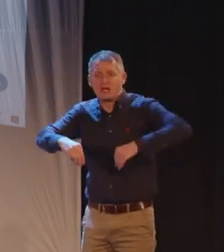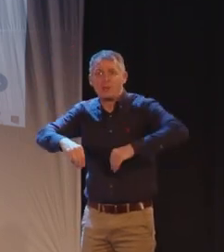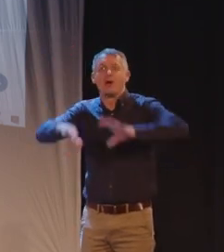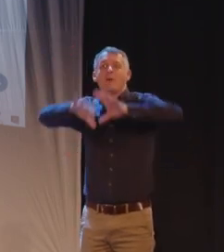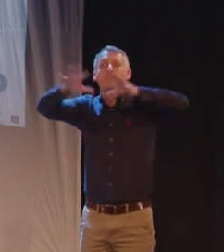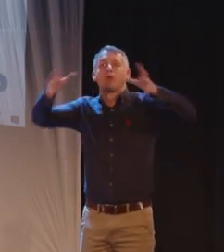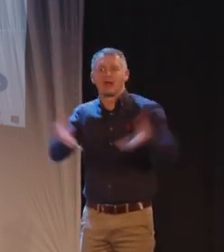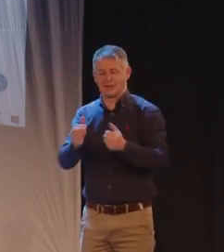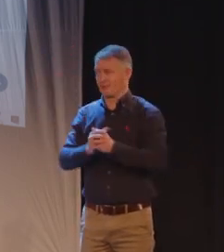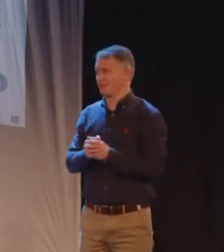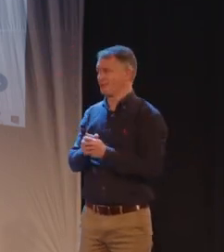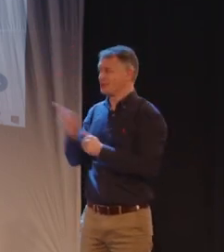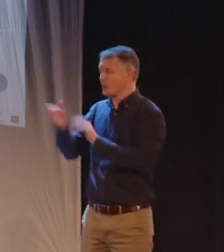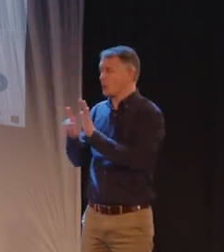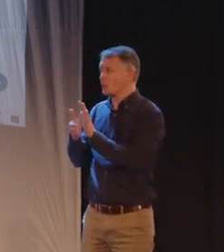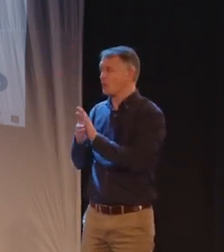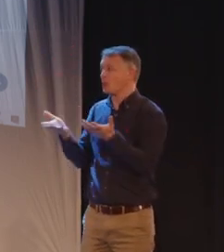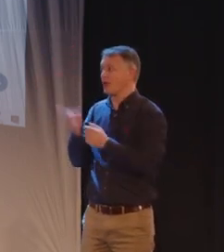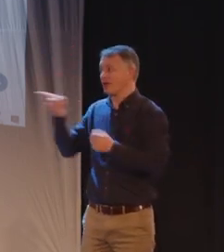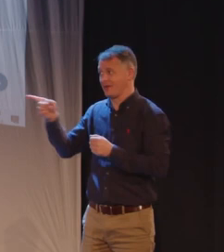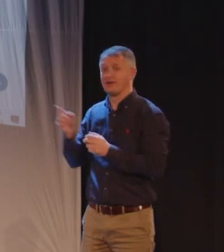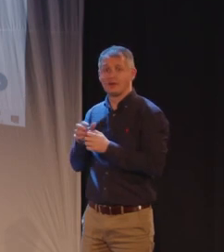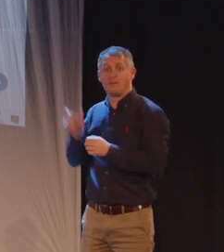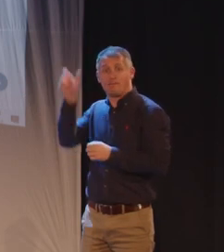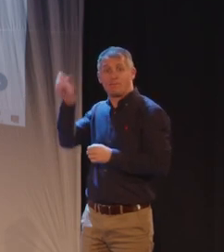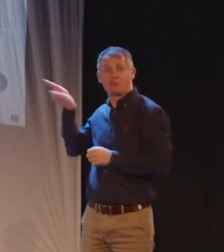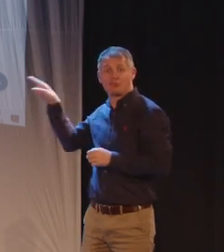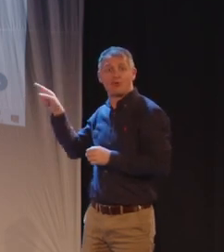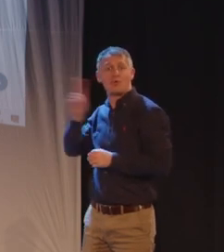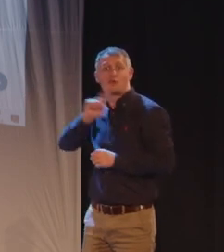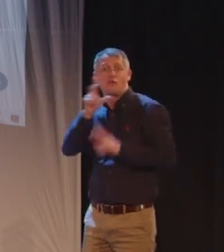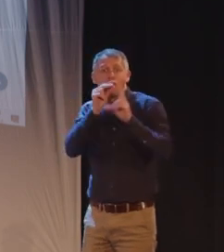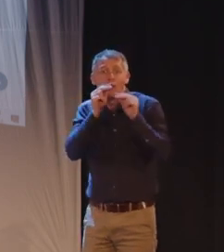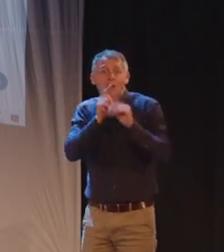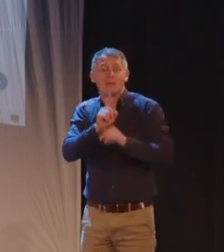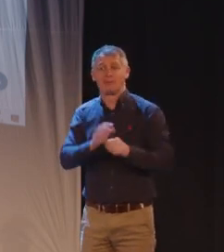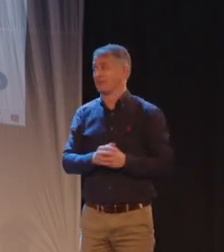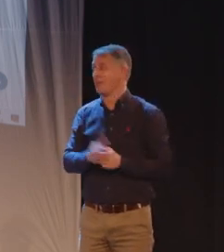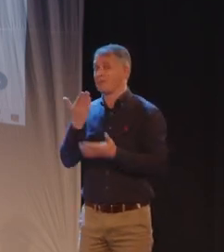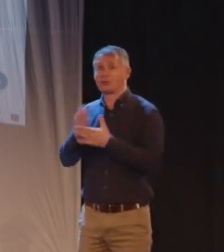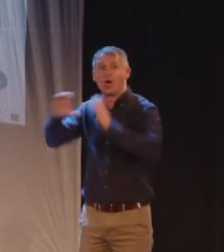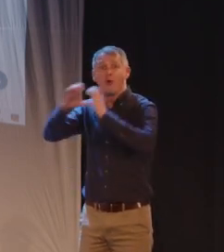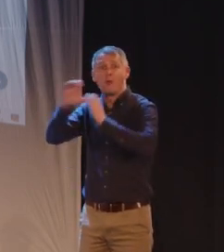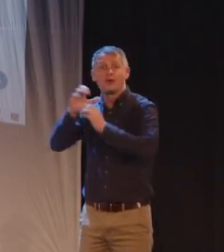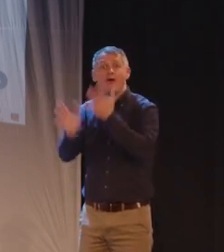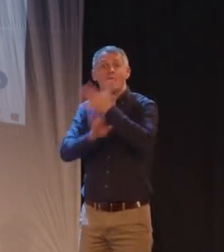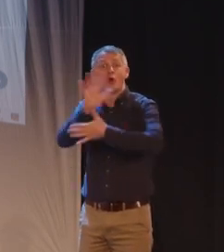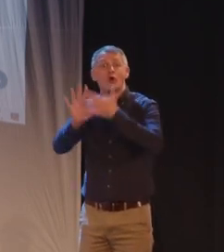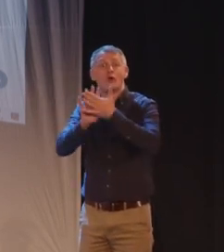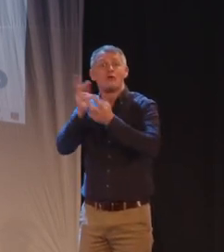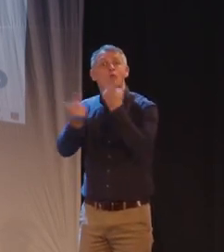Acesta este motivul pentru care Black Bolt nu vorbește. Și pentru a comunica folosește